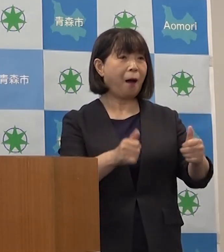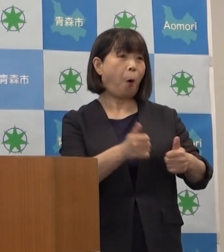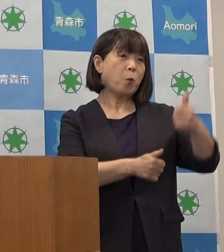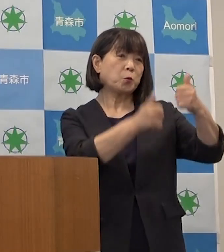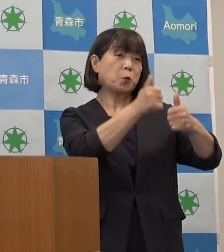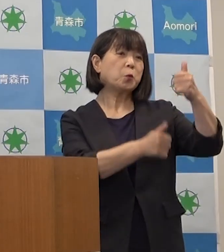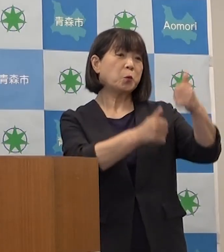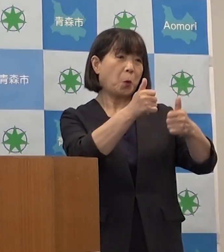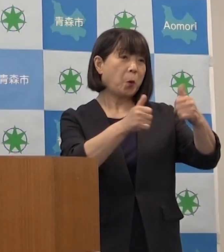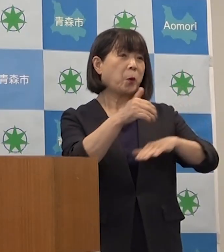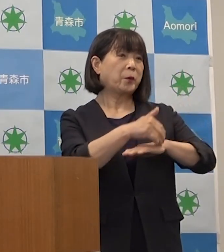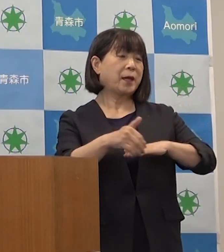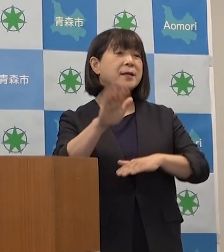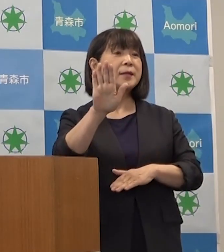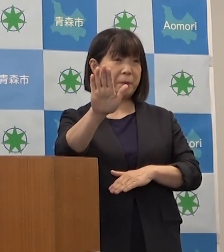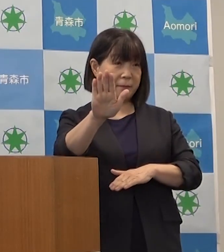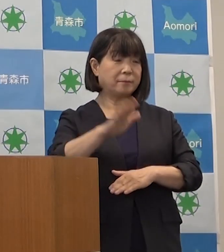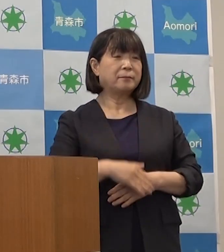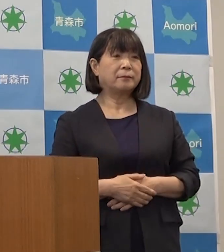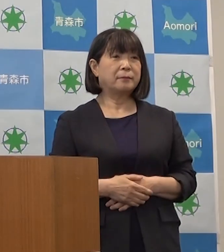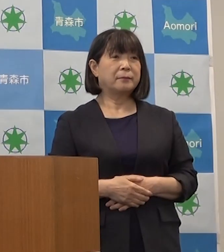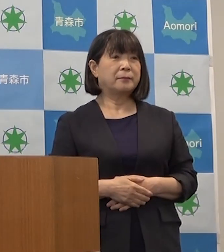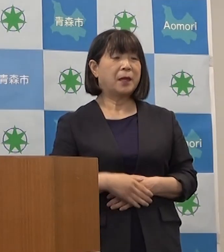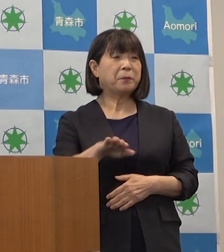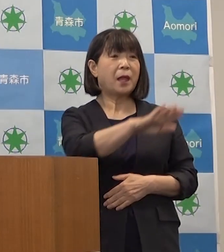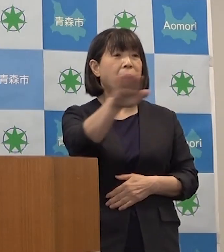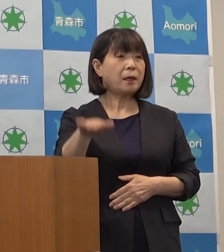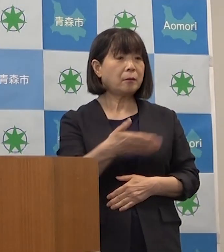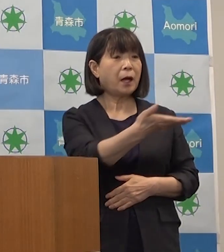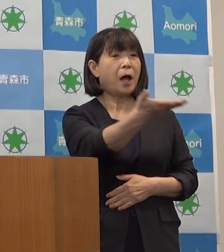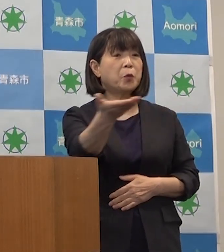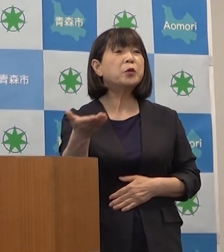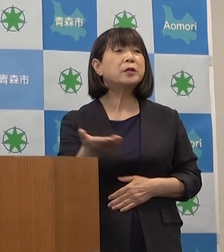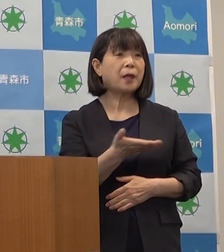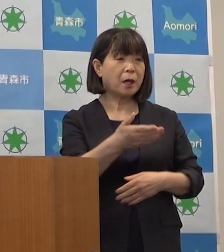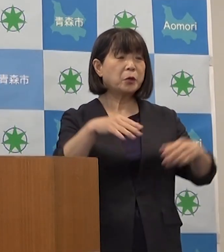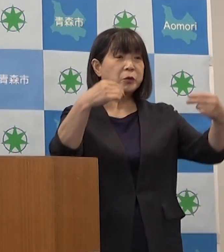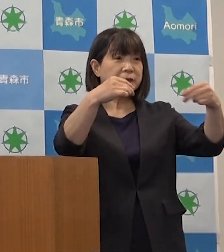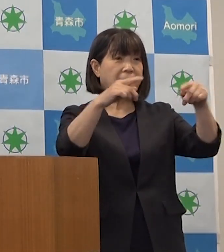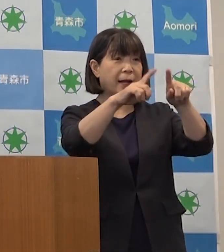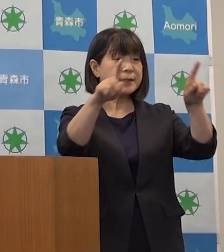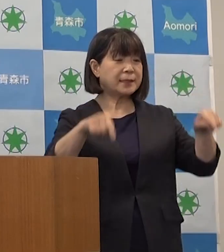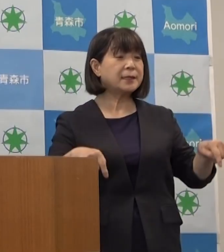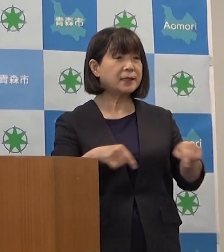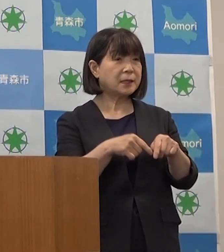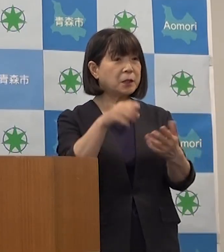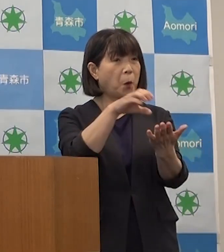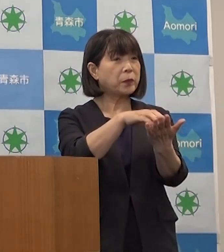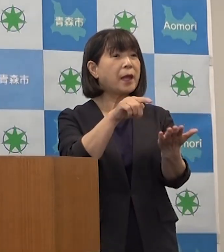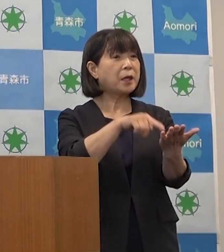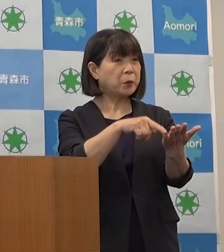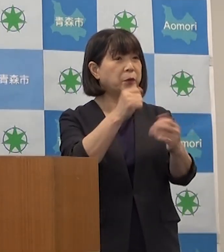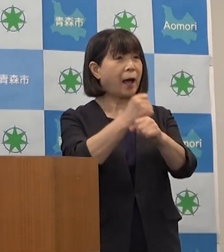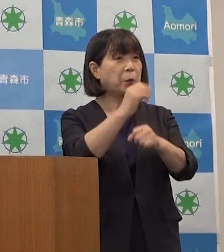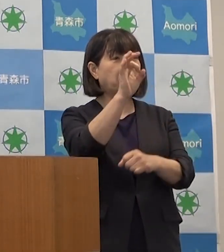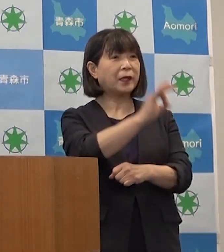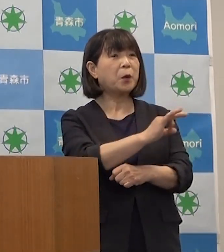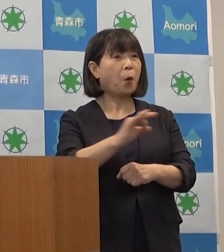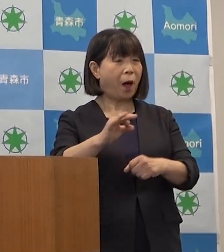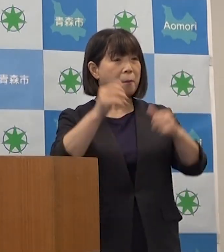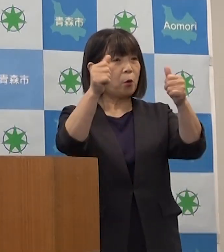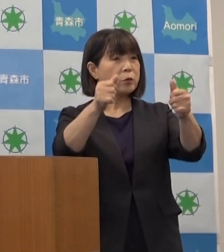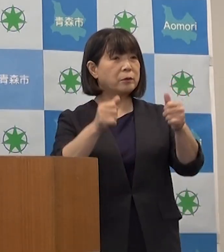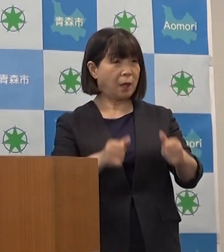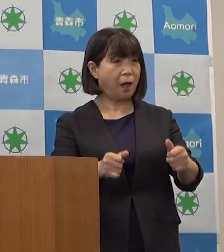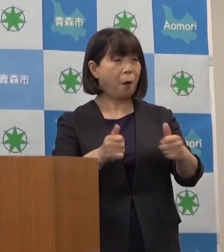。なお皆様のお手元に配布してございますチラシに掲載されている作品はポスターコンク